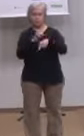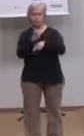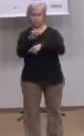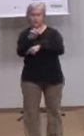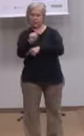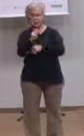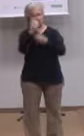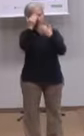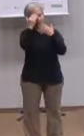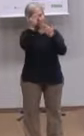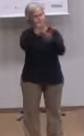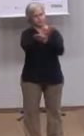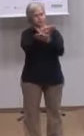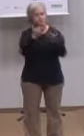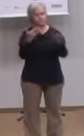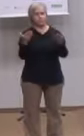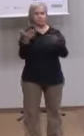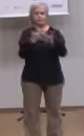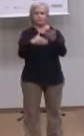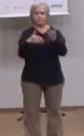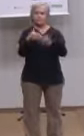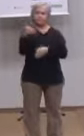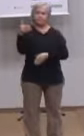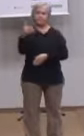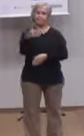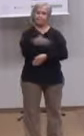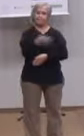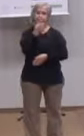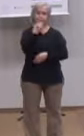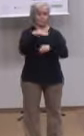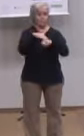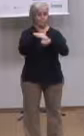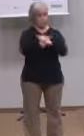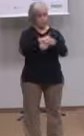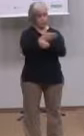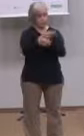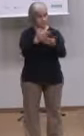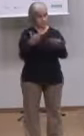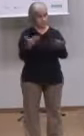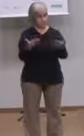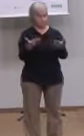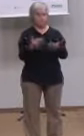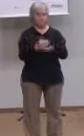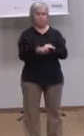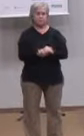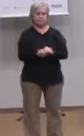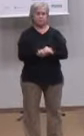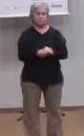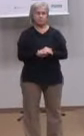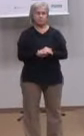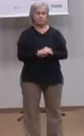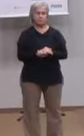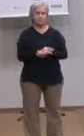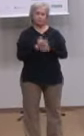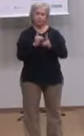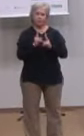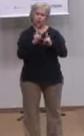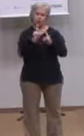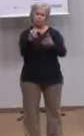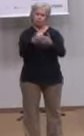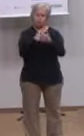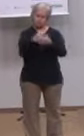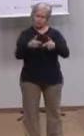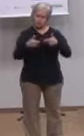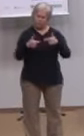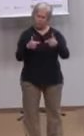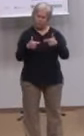Então, muito obrigado pela presença de todos. Tenha uma boa noite, bom final de tarde e continuemos aí nessa